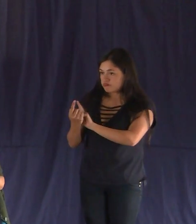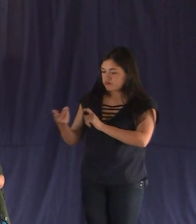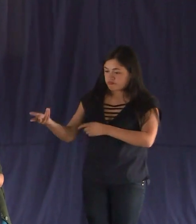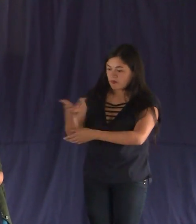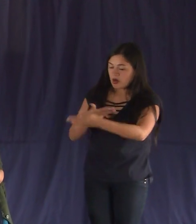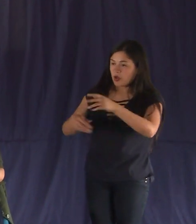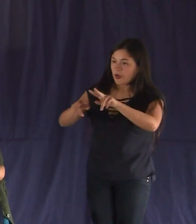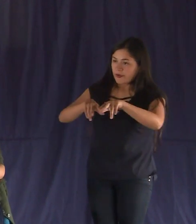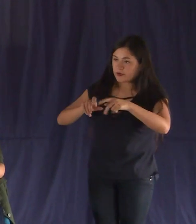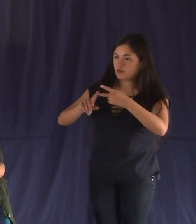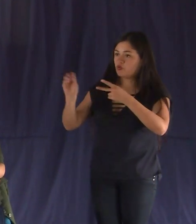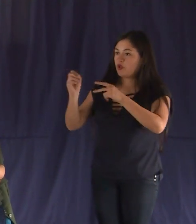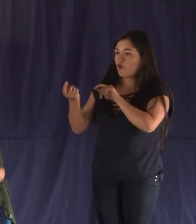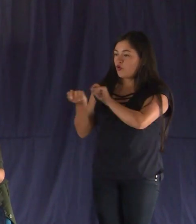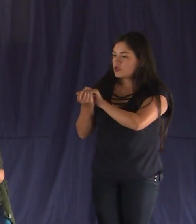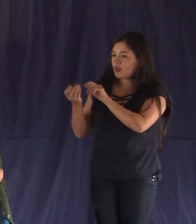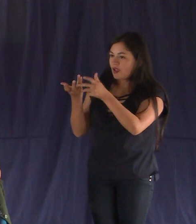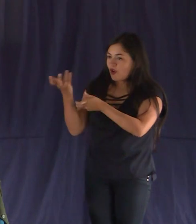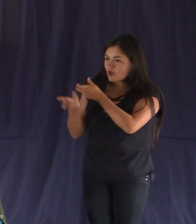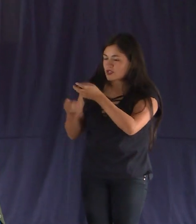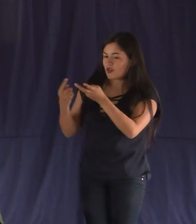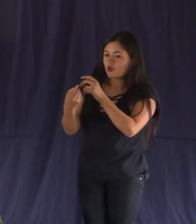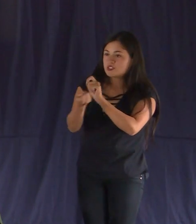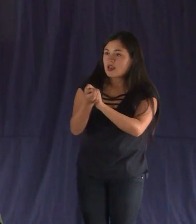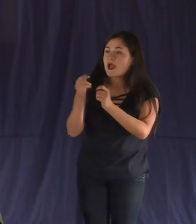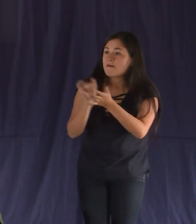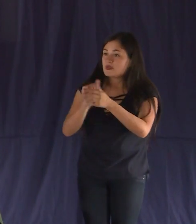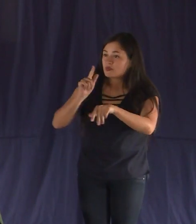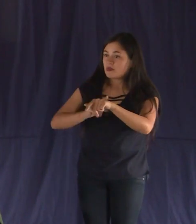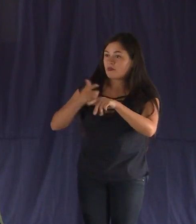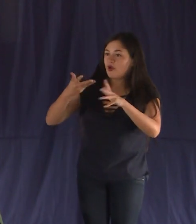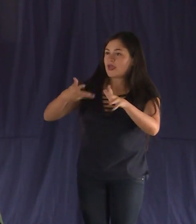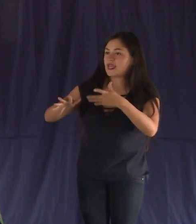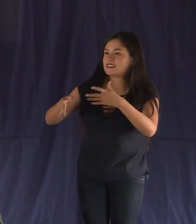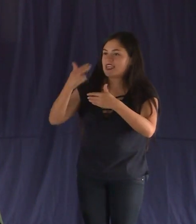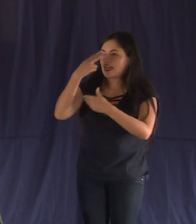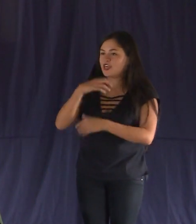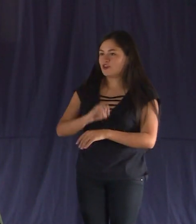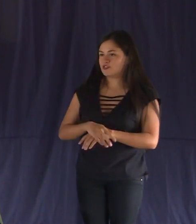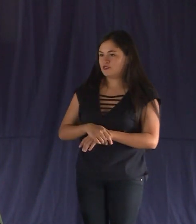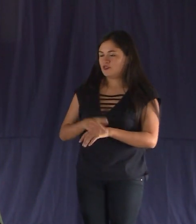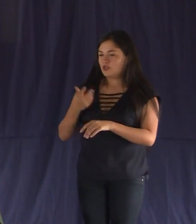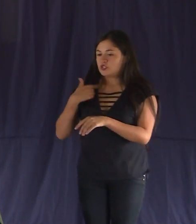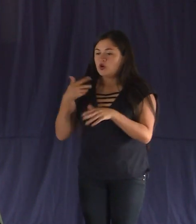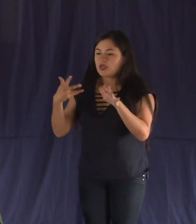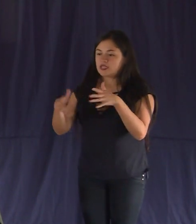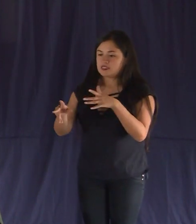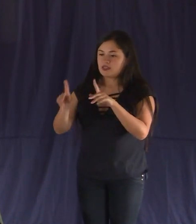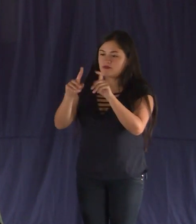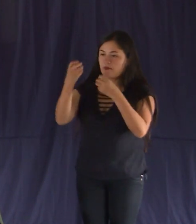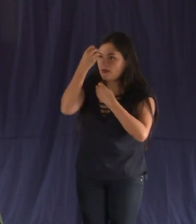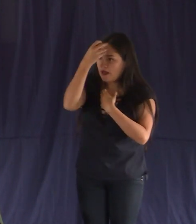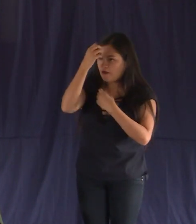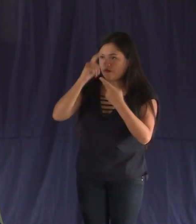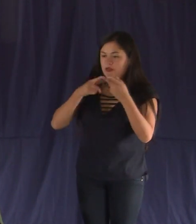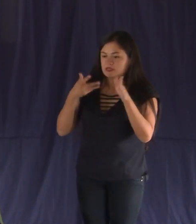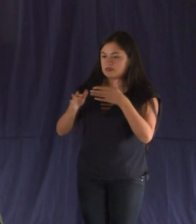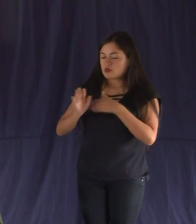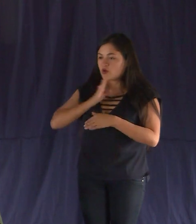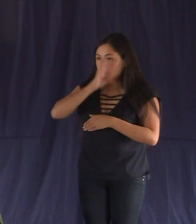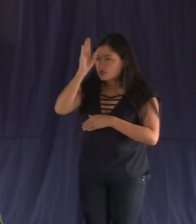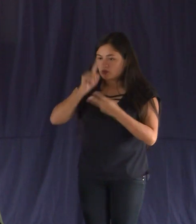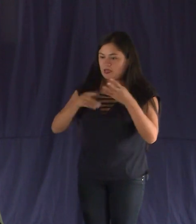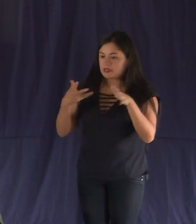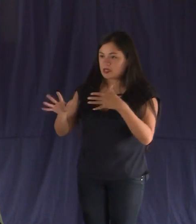la agricultura, donde se les enseñan las tecnologías ancestrales que han desarrollado los abuelos